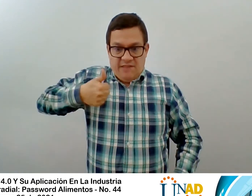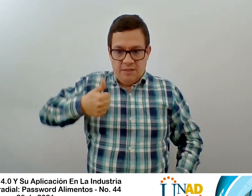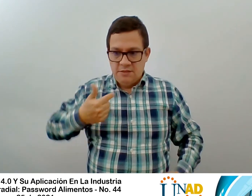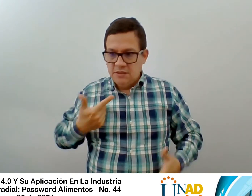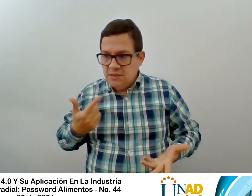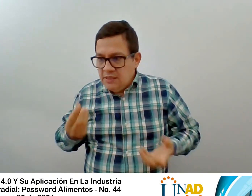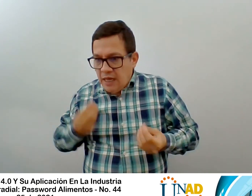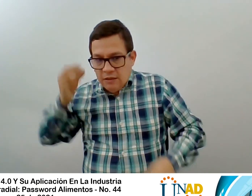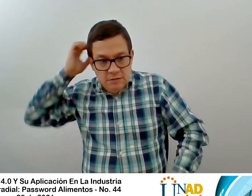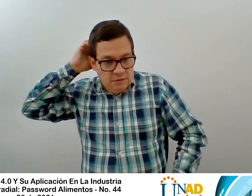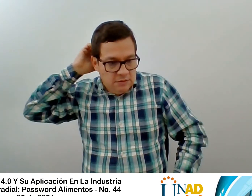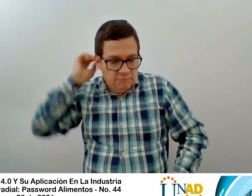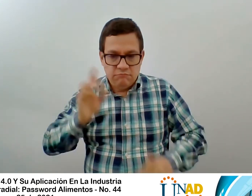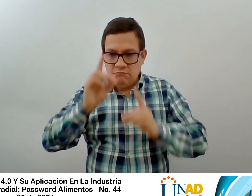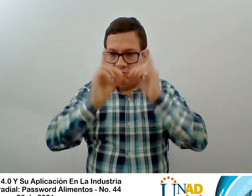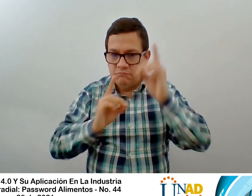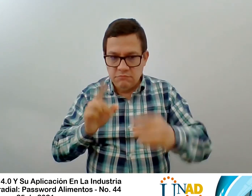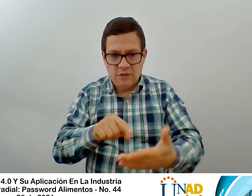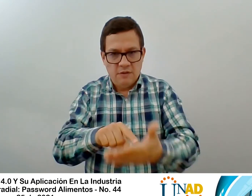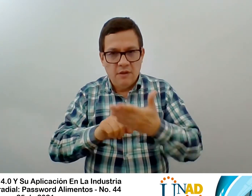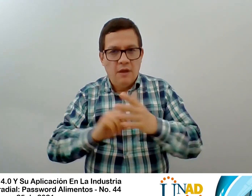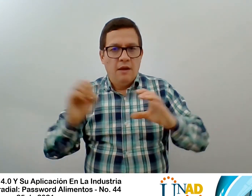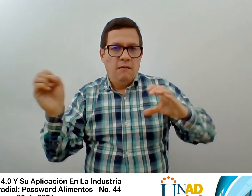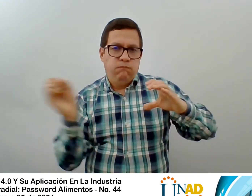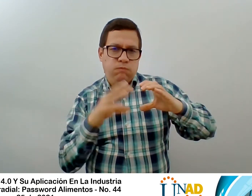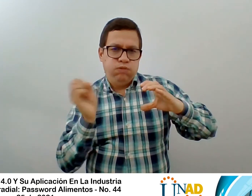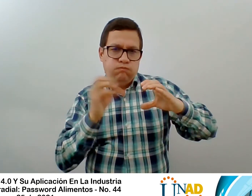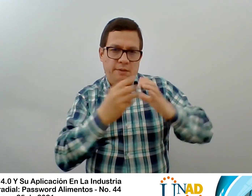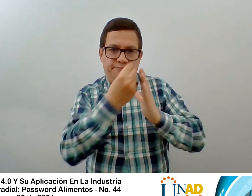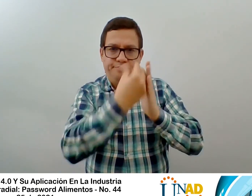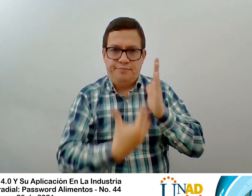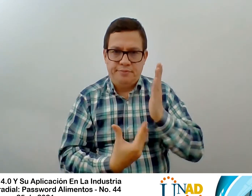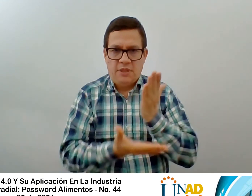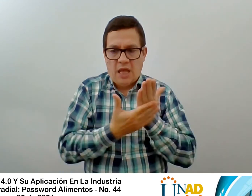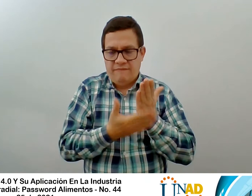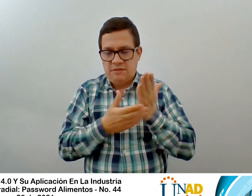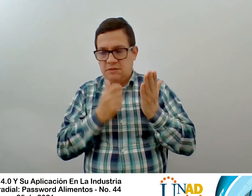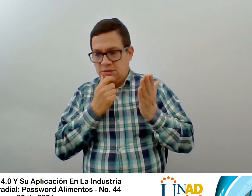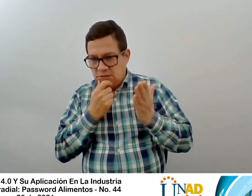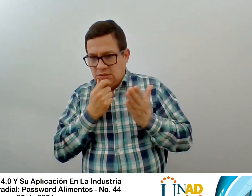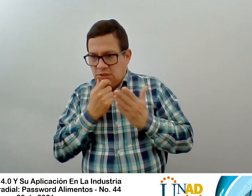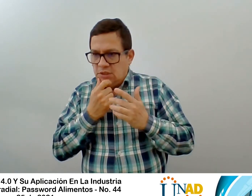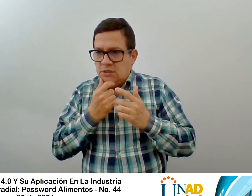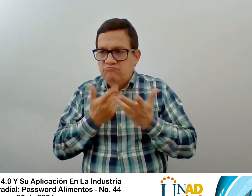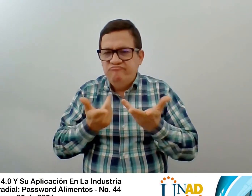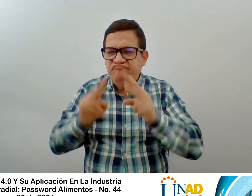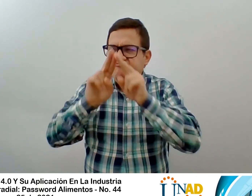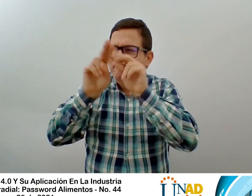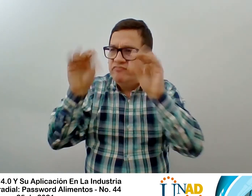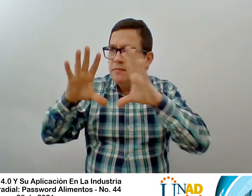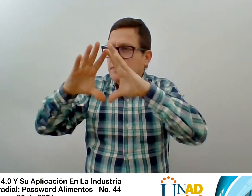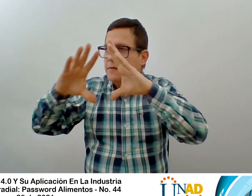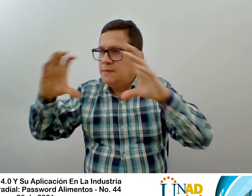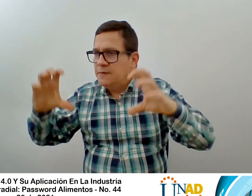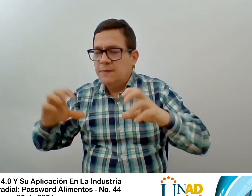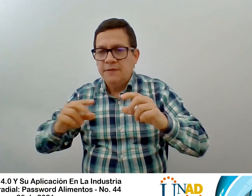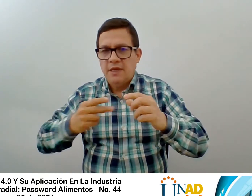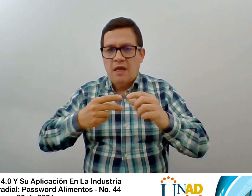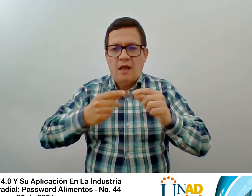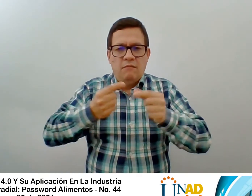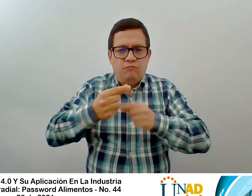las personas que estarán gerenciando. Entonces serán tomas de decisiones a nivel ejecutivo mucho más fundamentadas, con